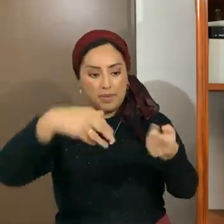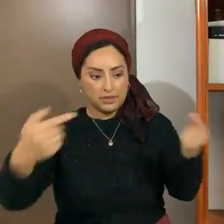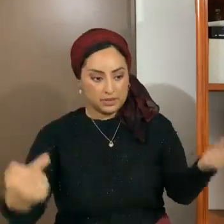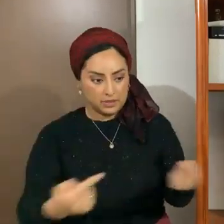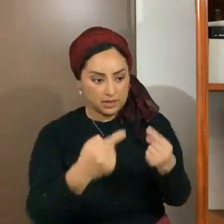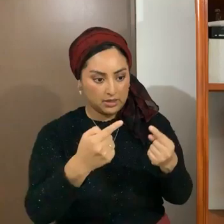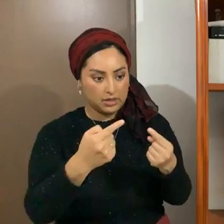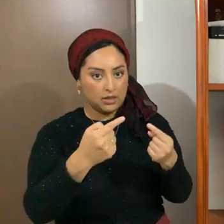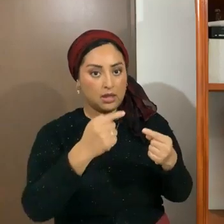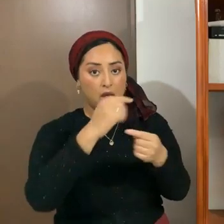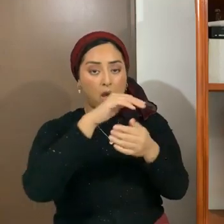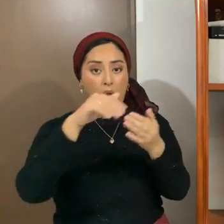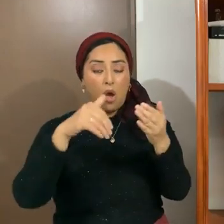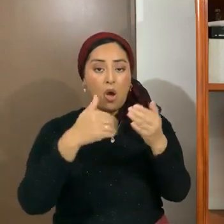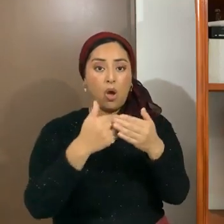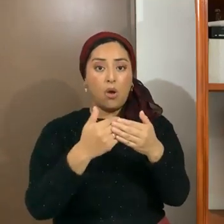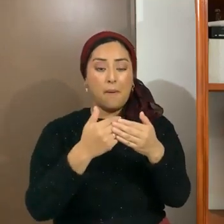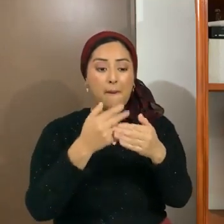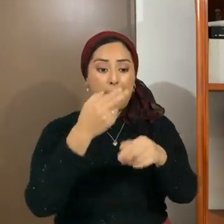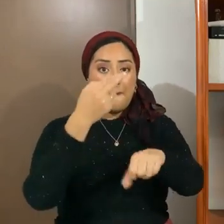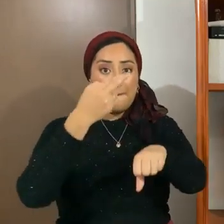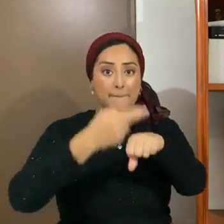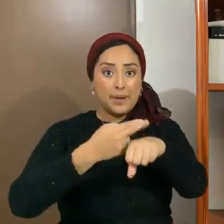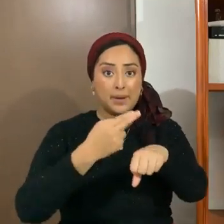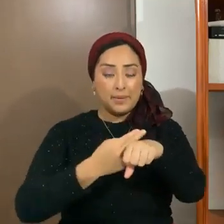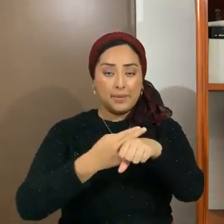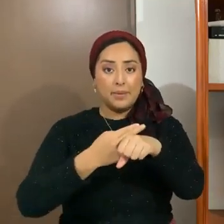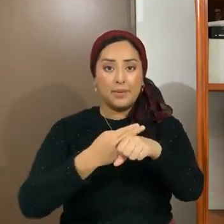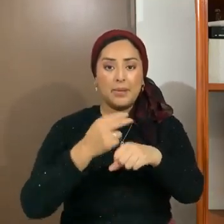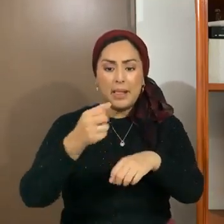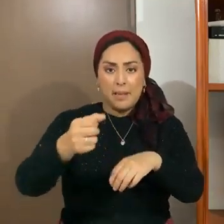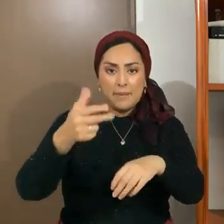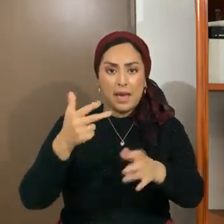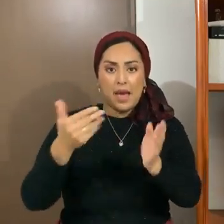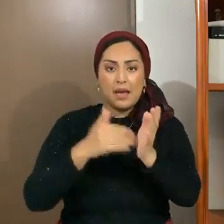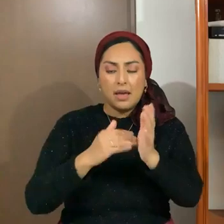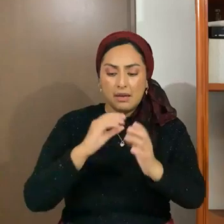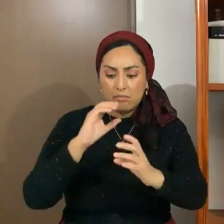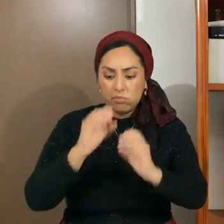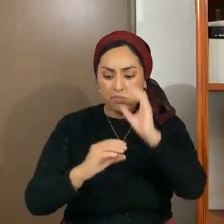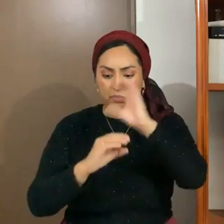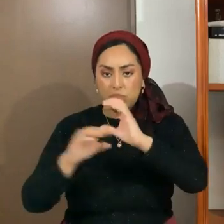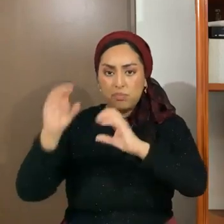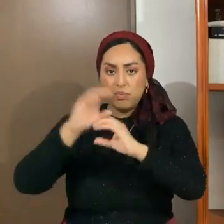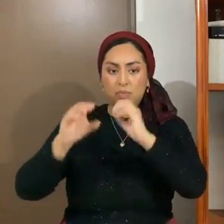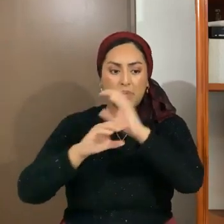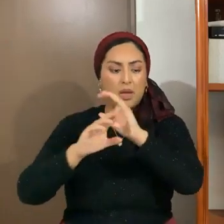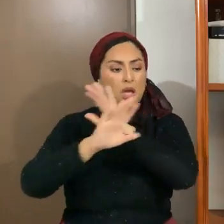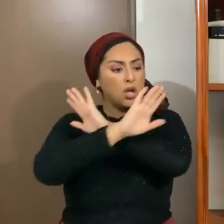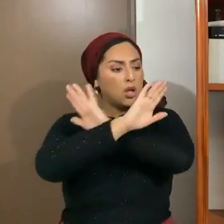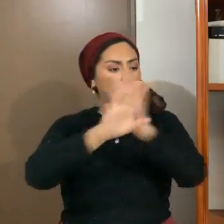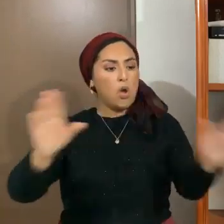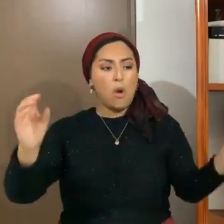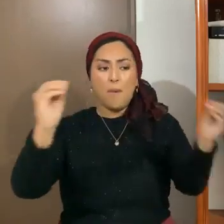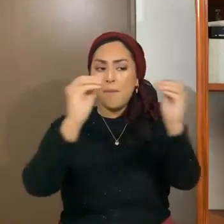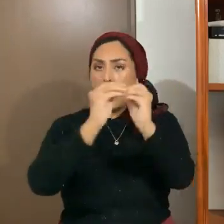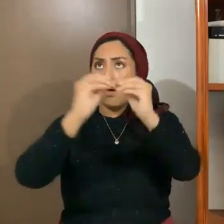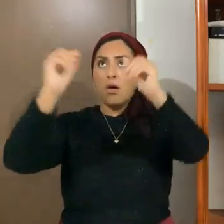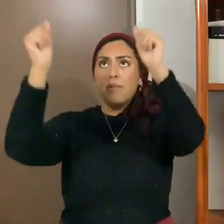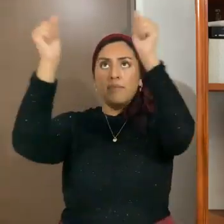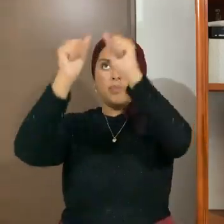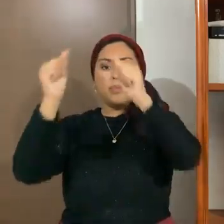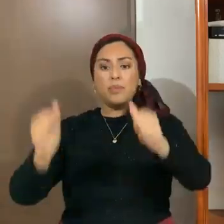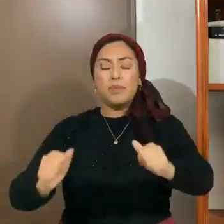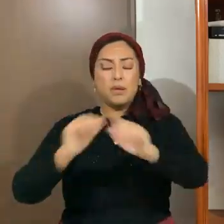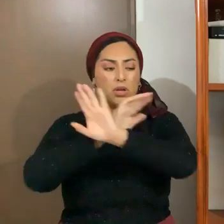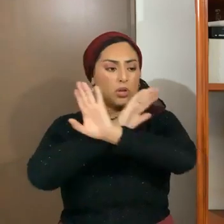haga todas las piedras del altar como piedras de cal desmenuzadas, y no se levanten los símbolos de acera ni las imágenes